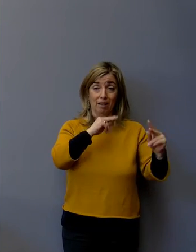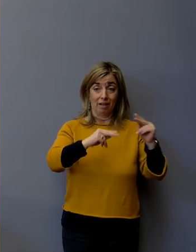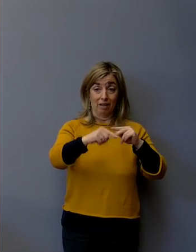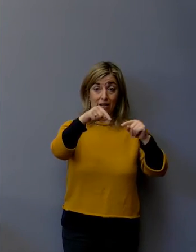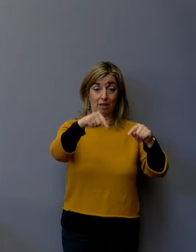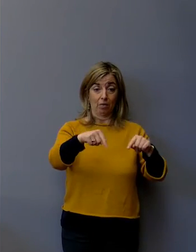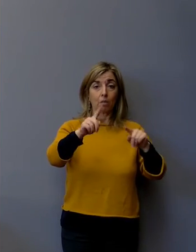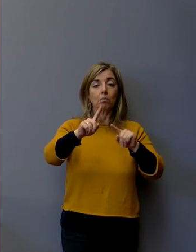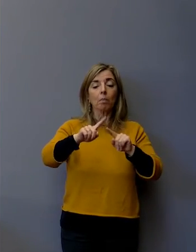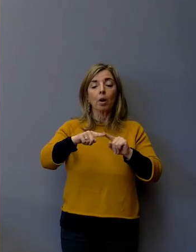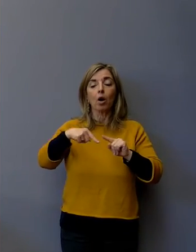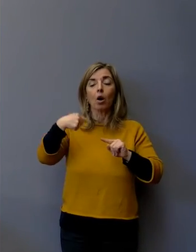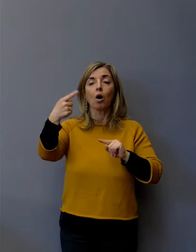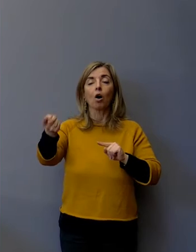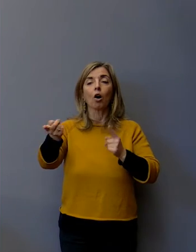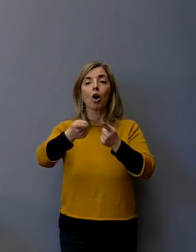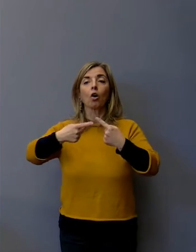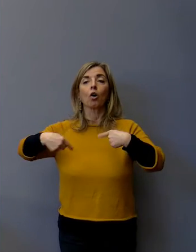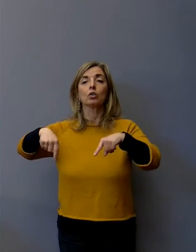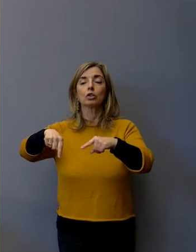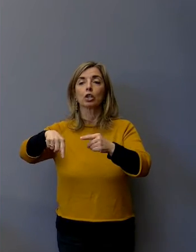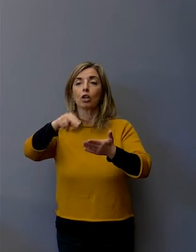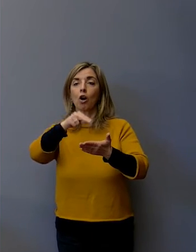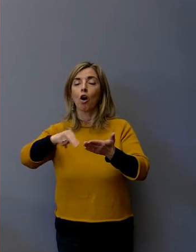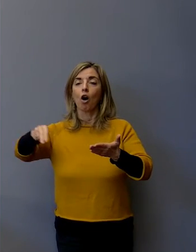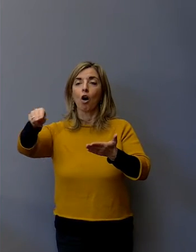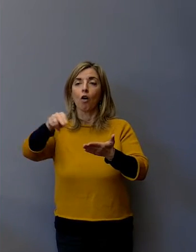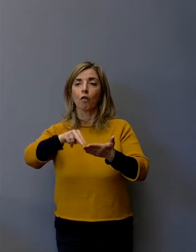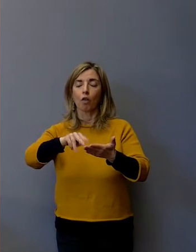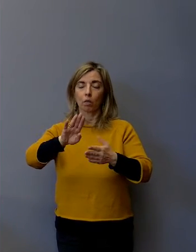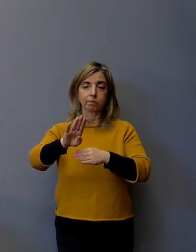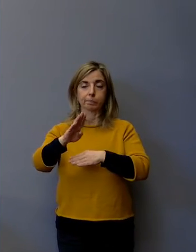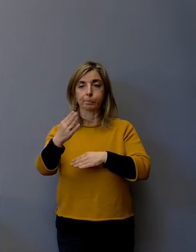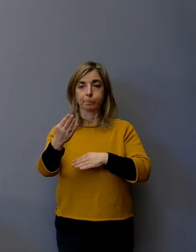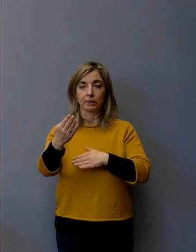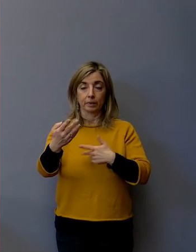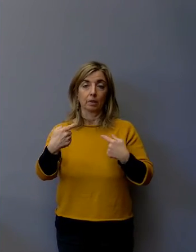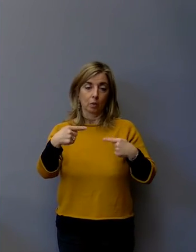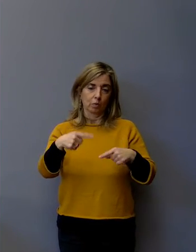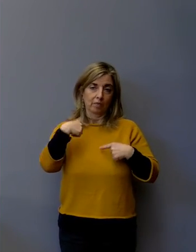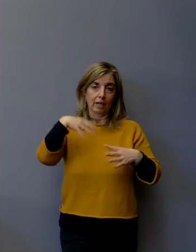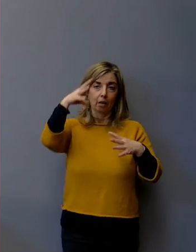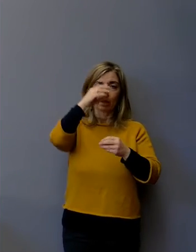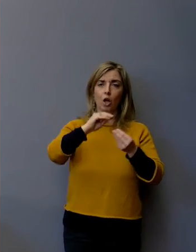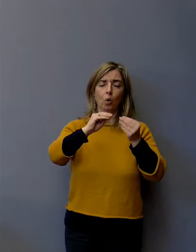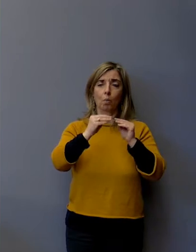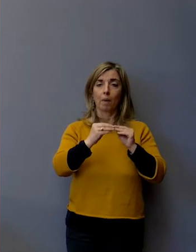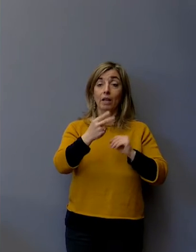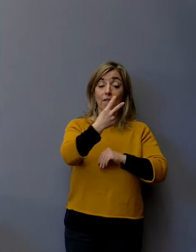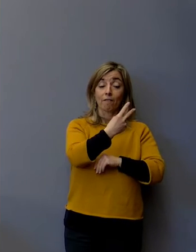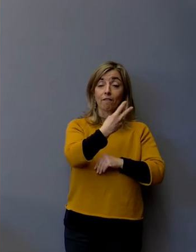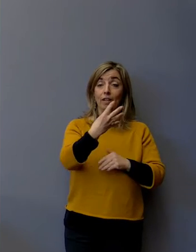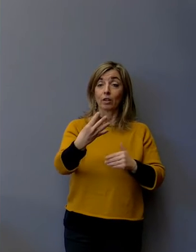dopo in cui in consiglio ecco forse quello potrebbe darci il merito di come mai questi 24 voti resistono ma questo